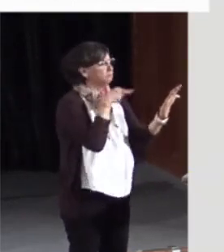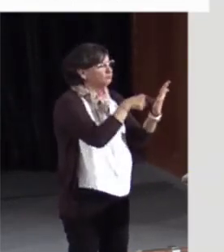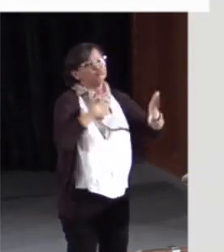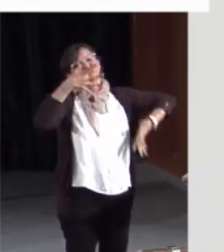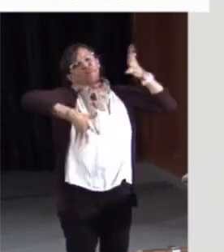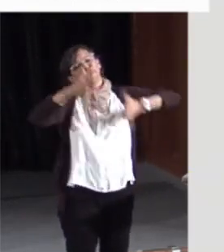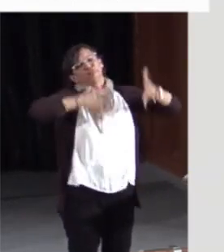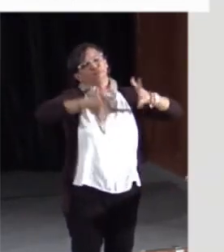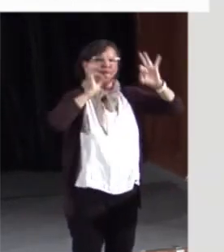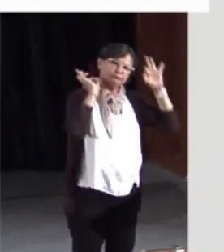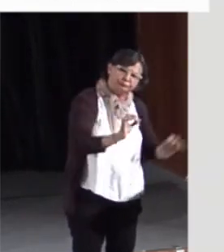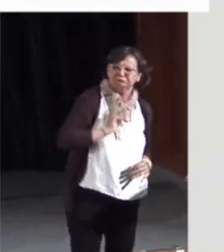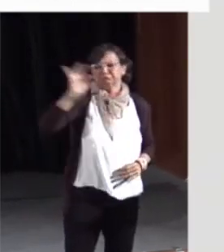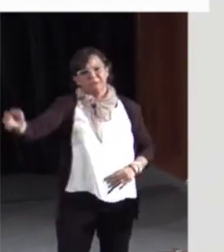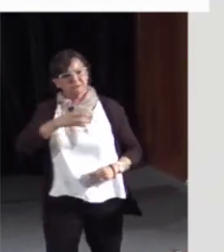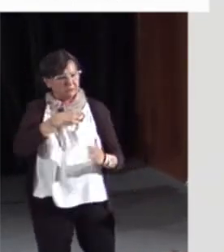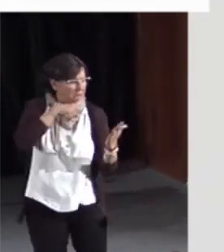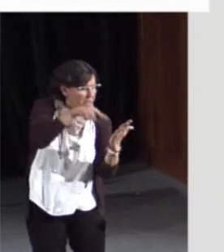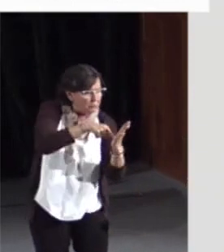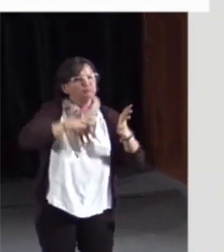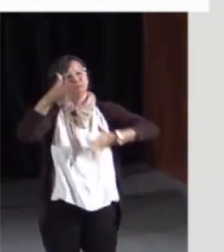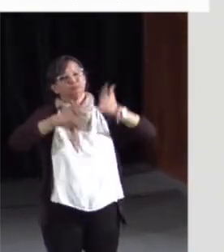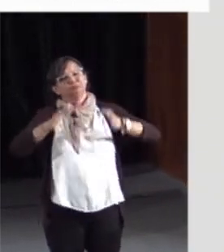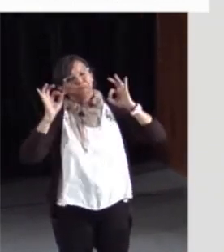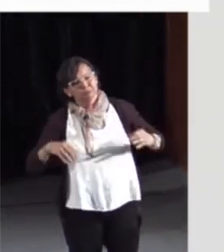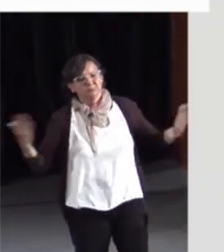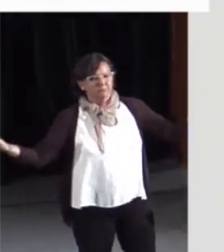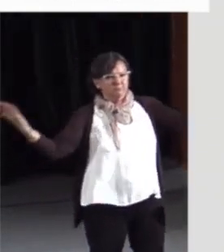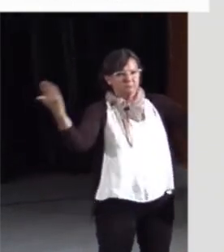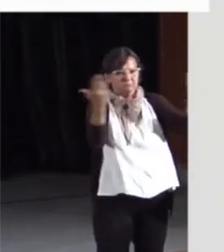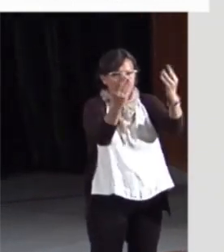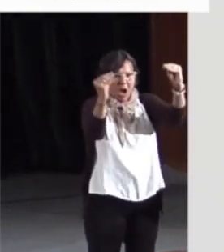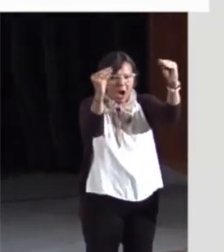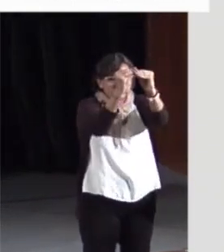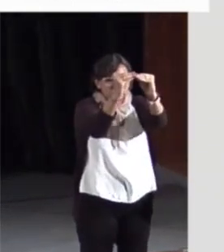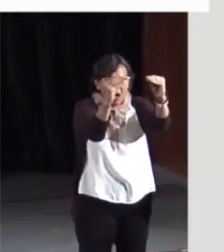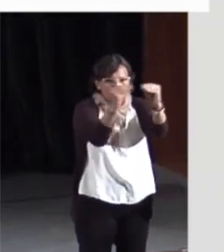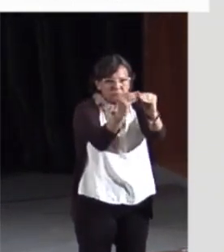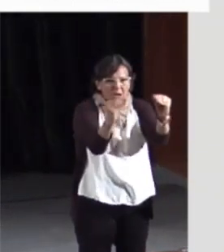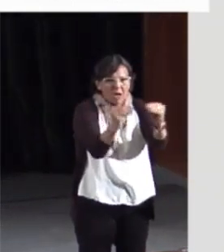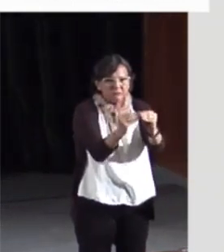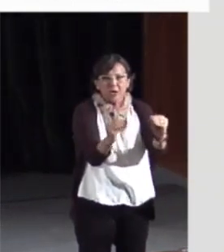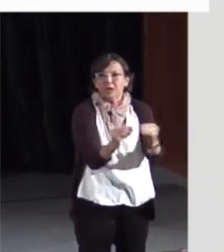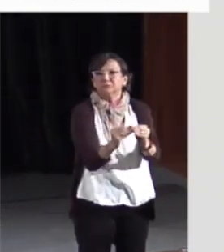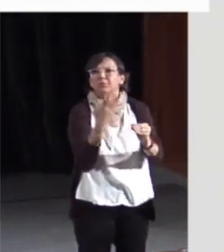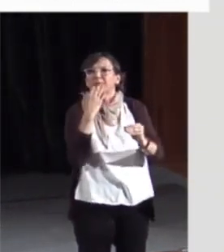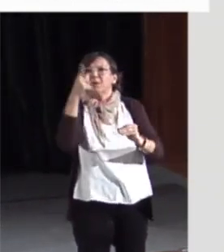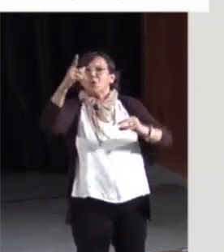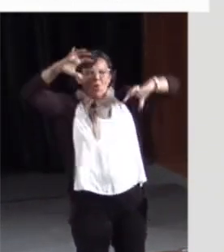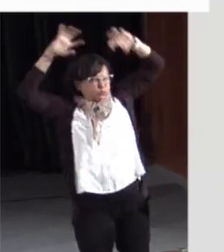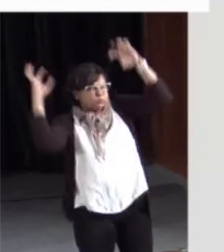manera independiente. Veíamos un dibujo y en función de ese, pues hacíamos el signado correspondiente. Como digo, de manera separada e independiente.